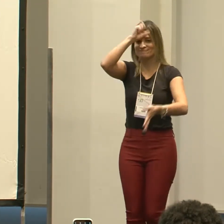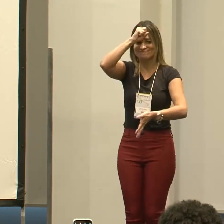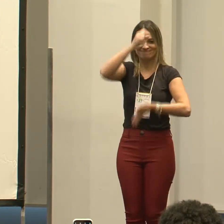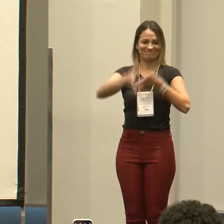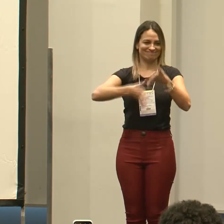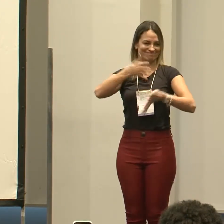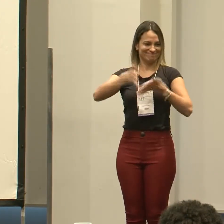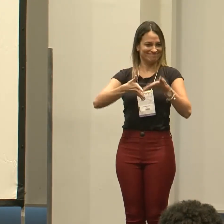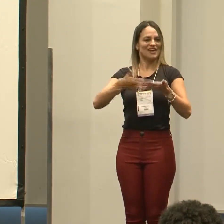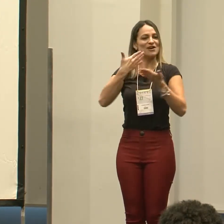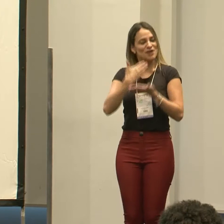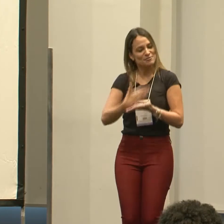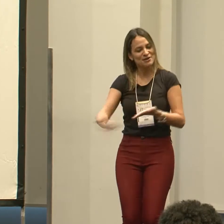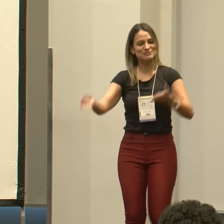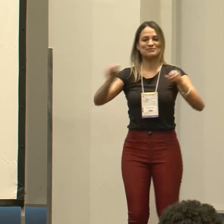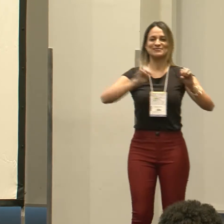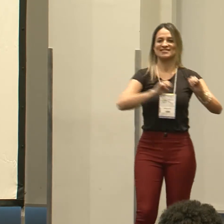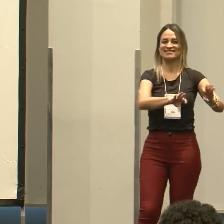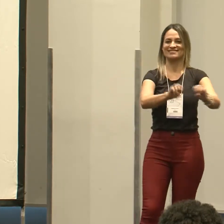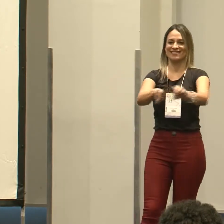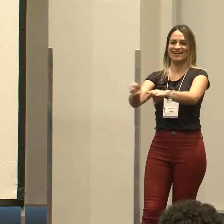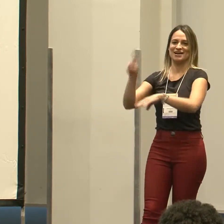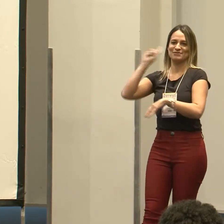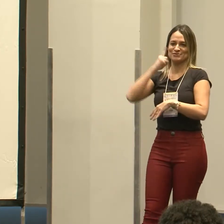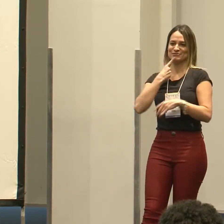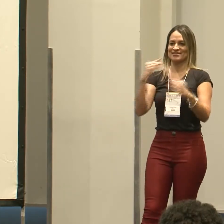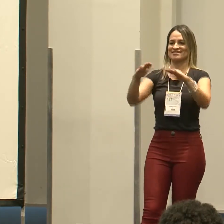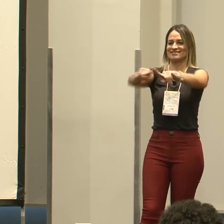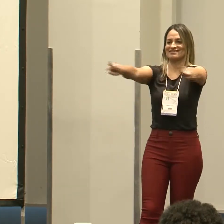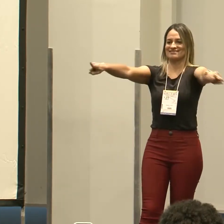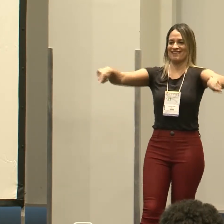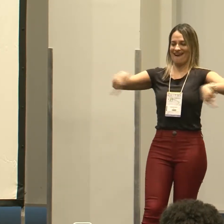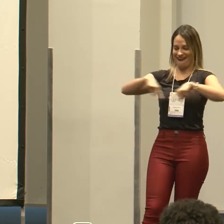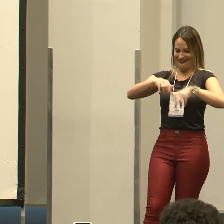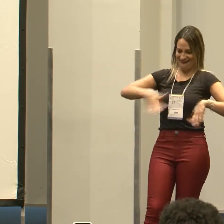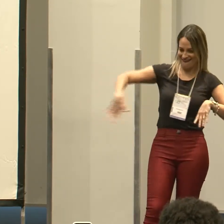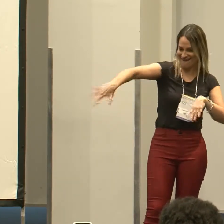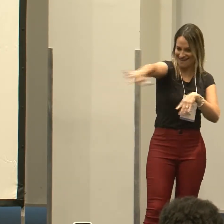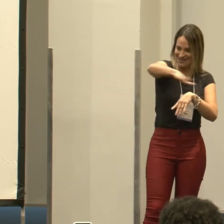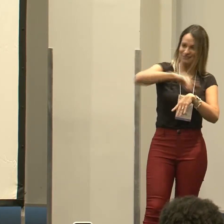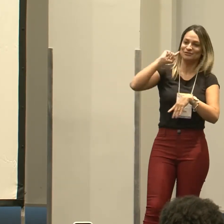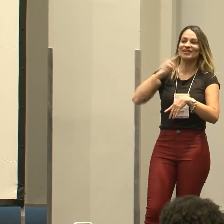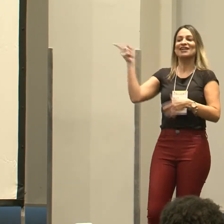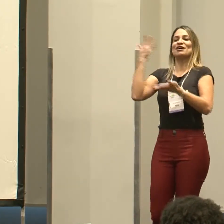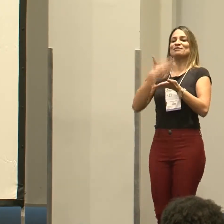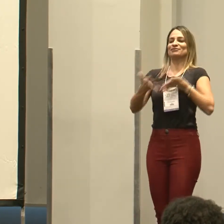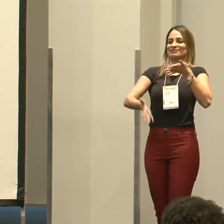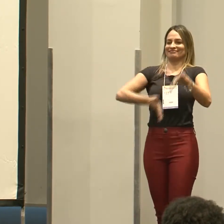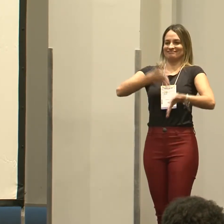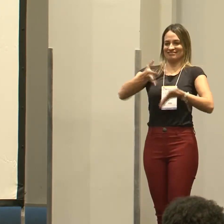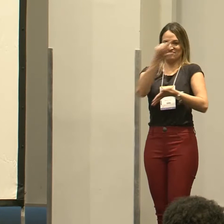essas duas crianças surdas através do ensino da língua de sinais dentro de um espaço